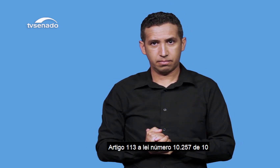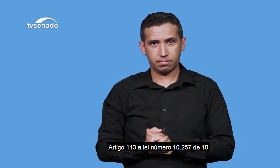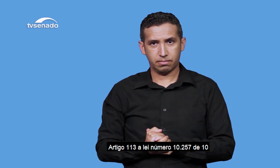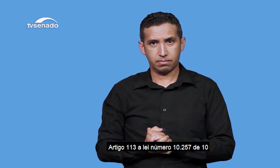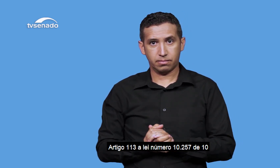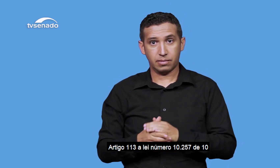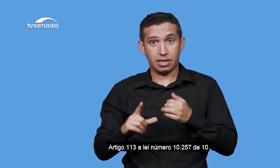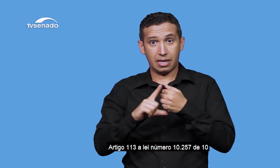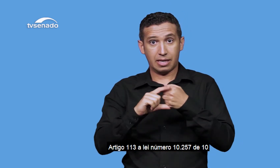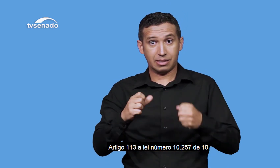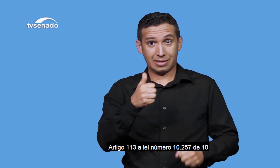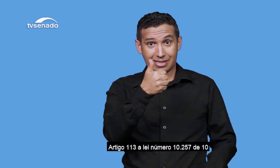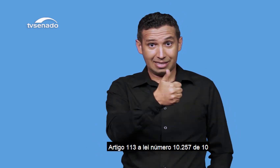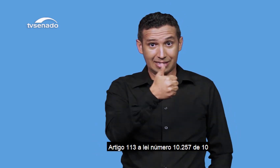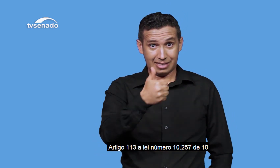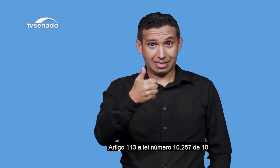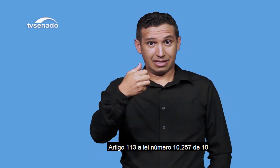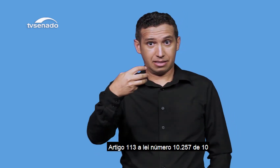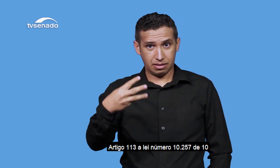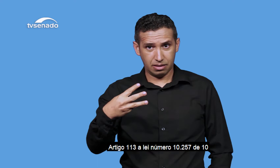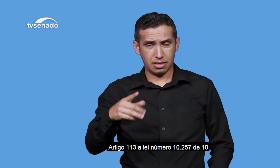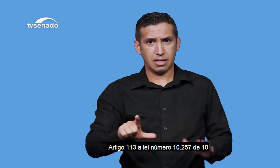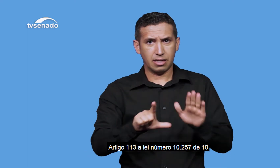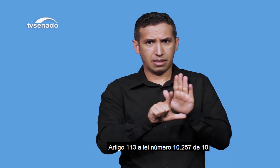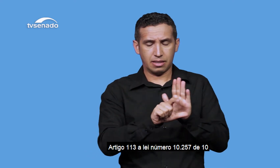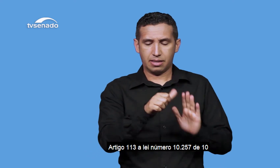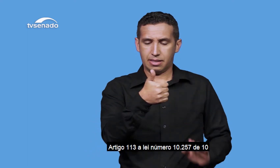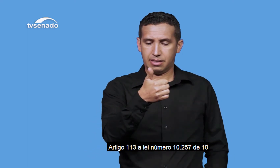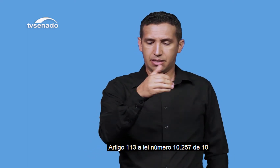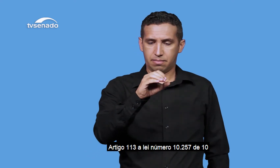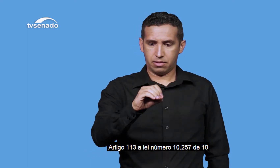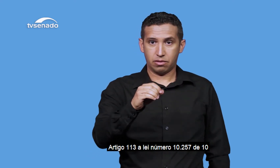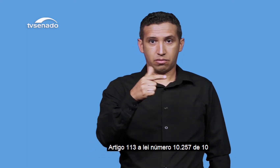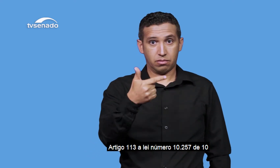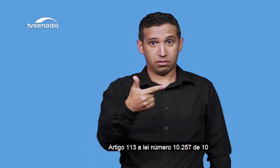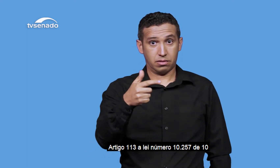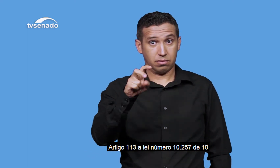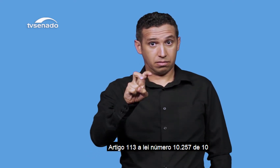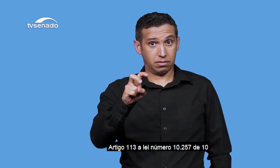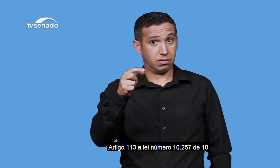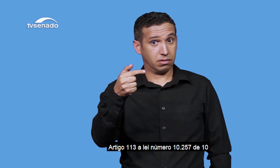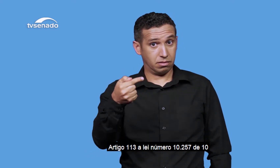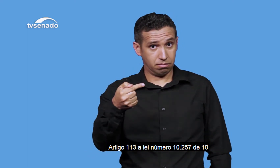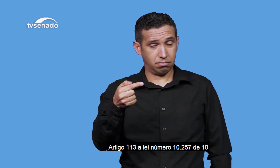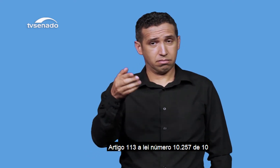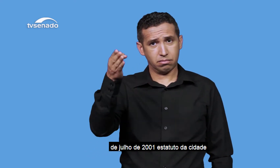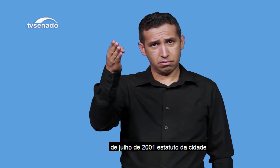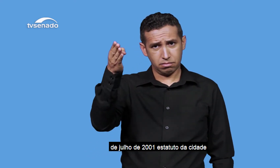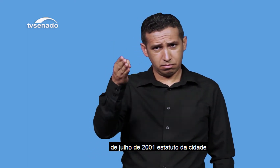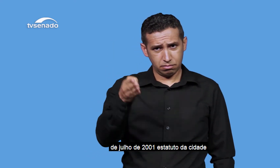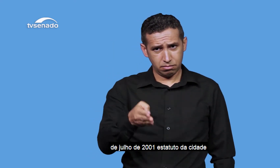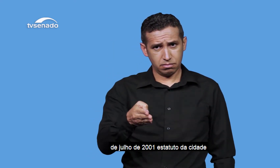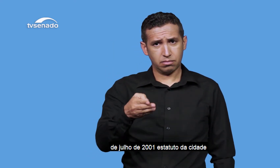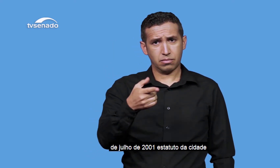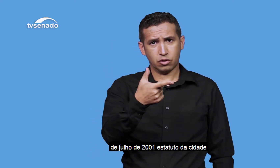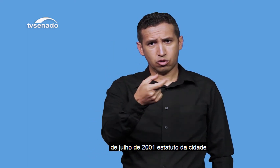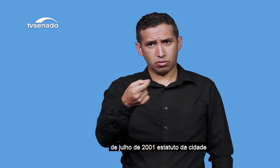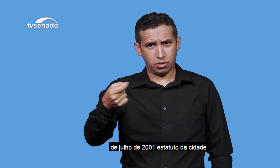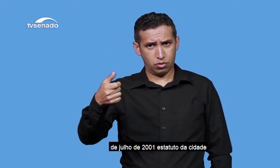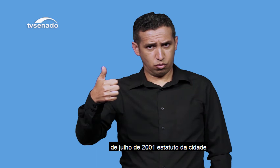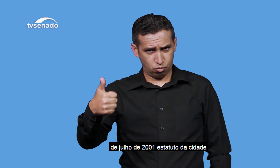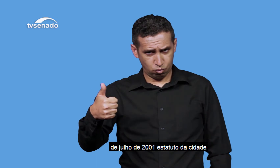o artigo 113 a lei número 10.257 de 10 de julho de